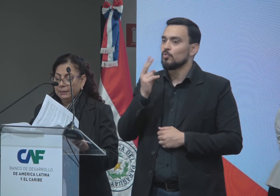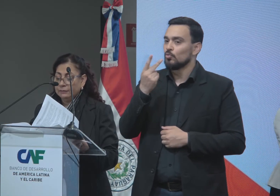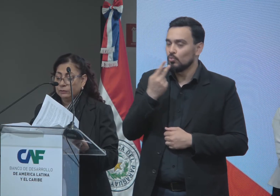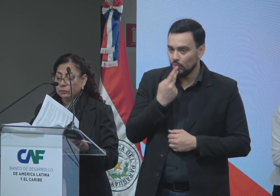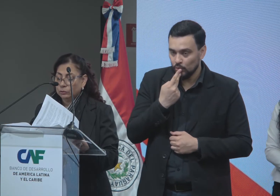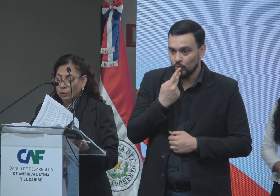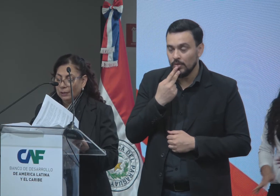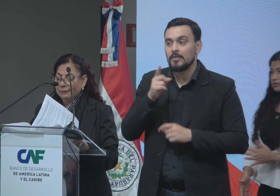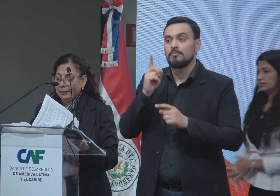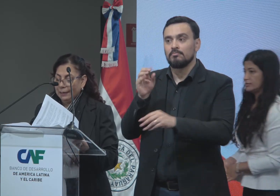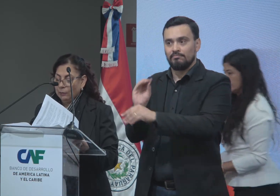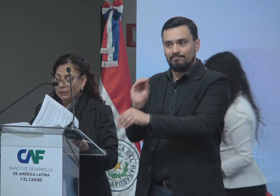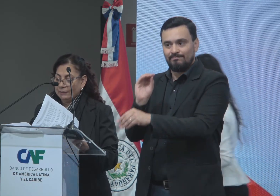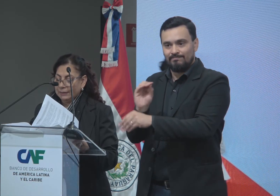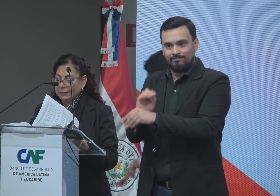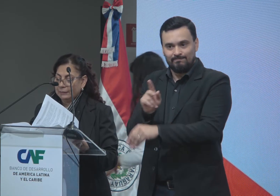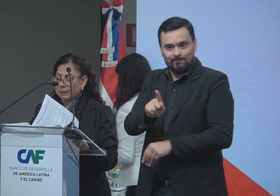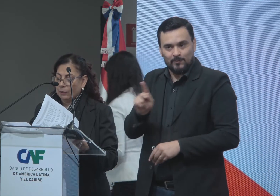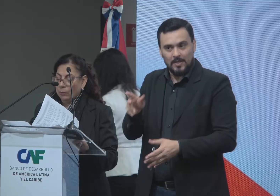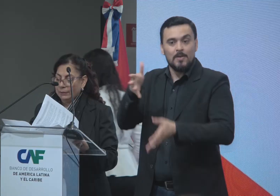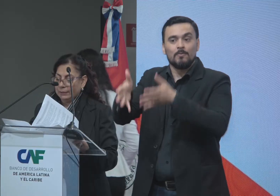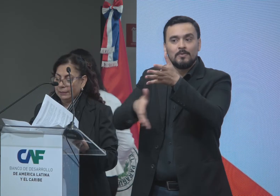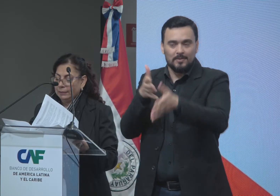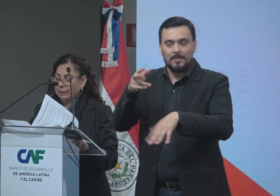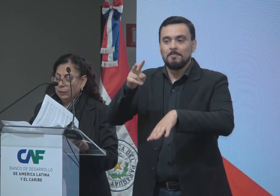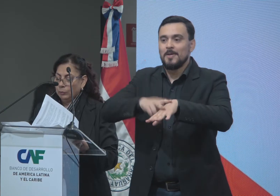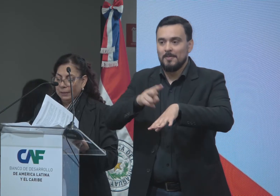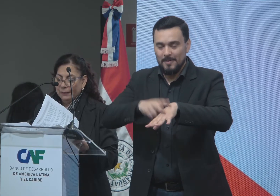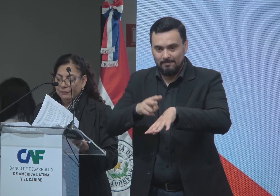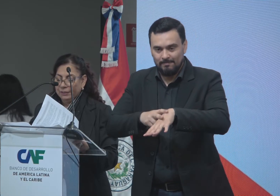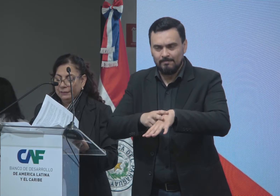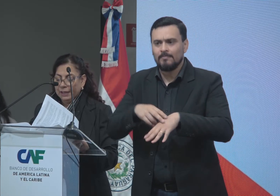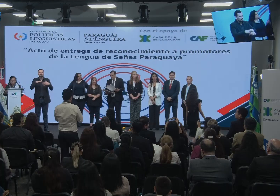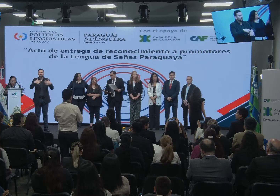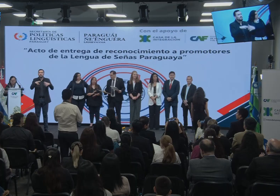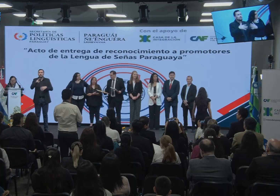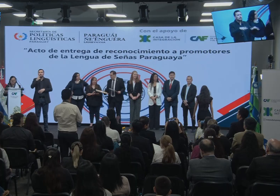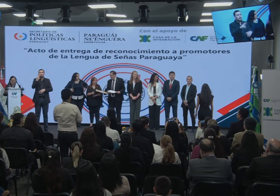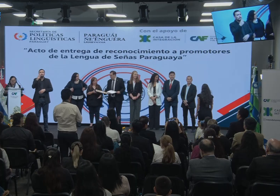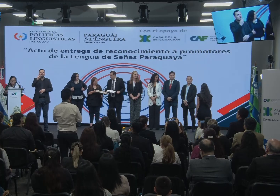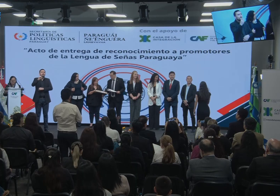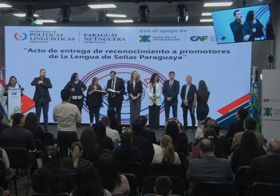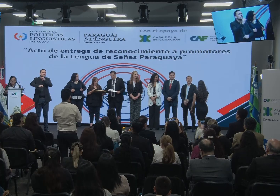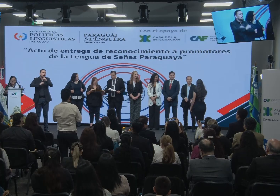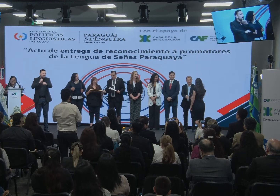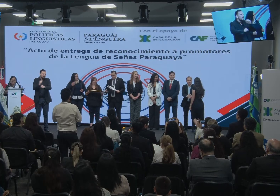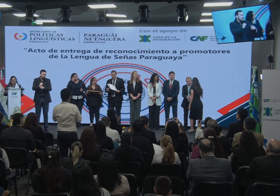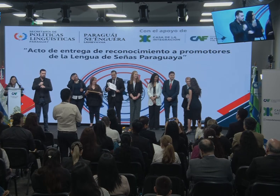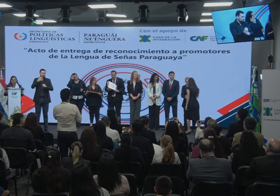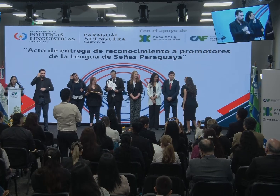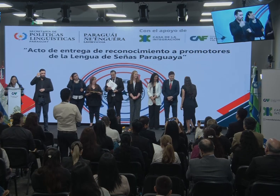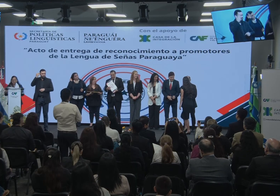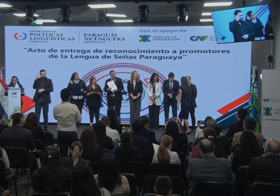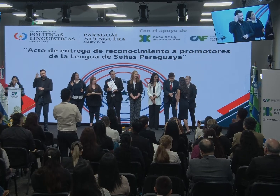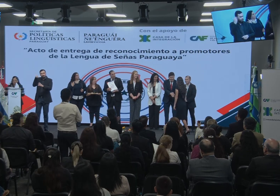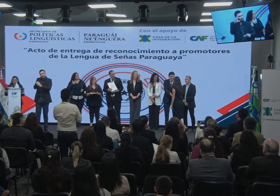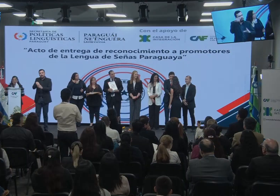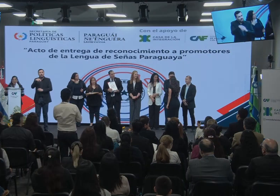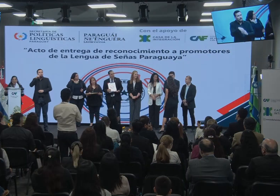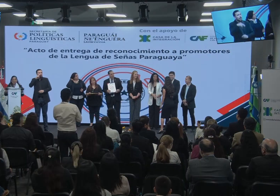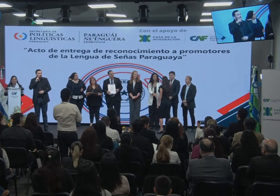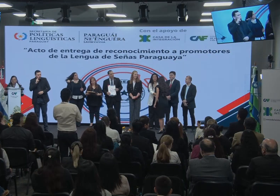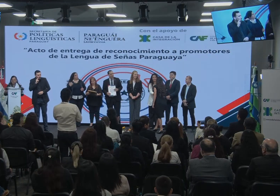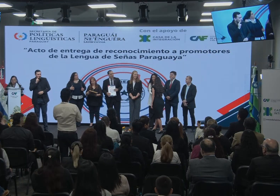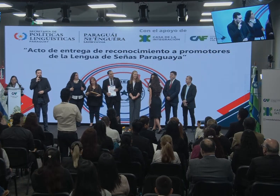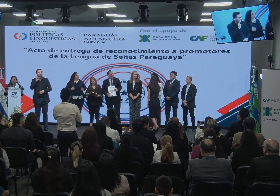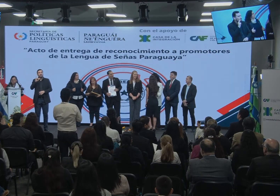e instructora de lengua de señas paraguaya, con más de 20 años de experiencia en el ámbito de la educación,